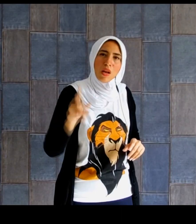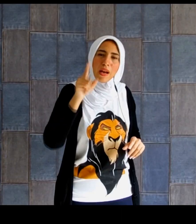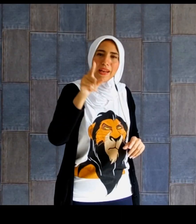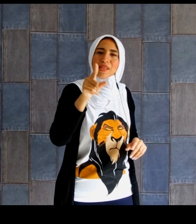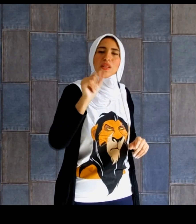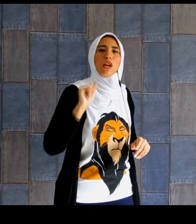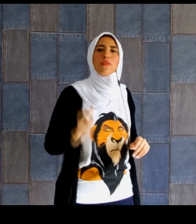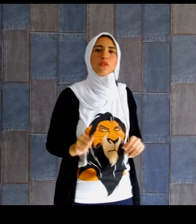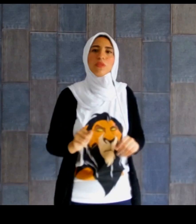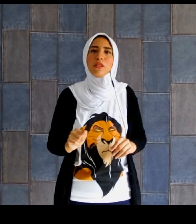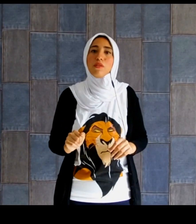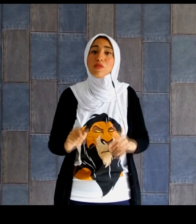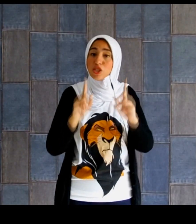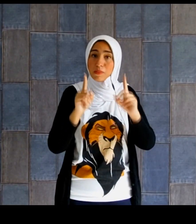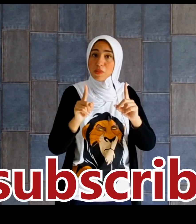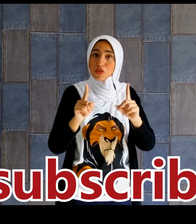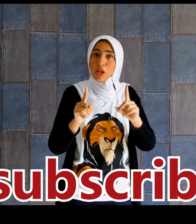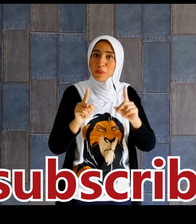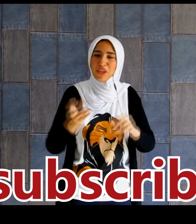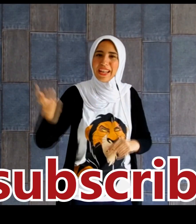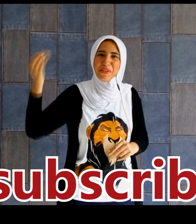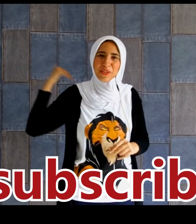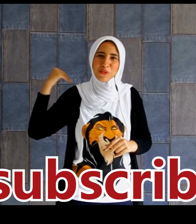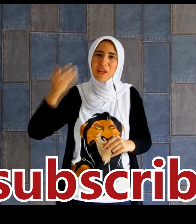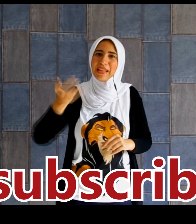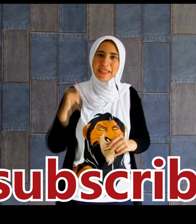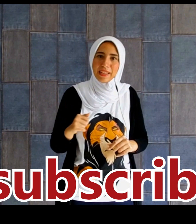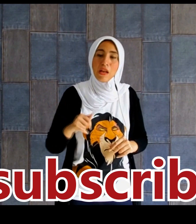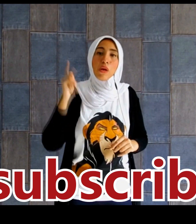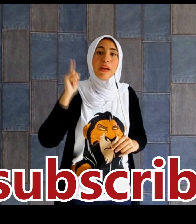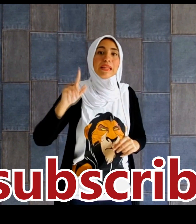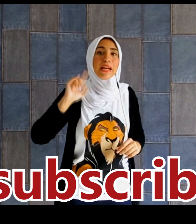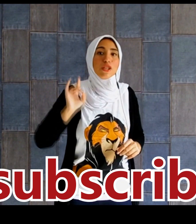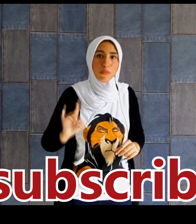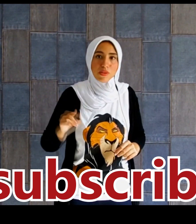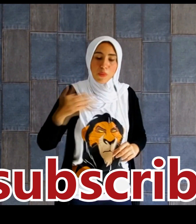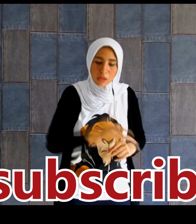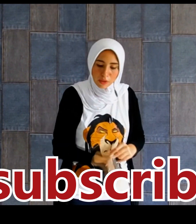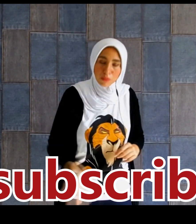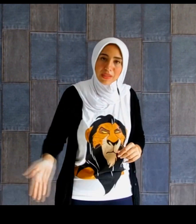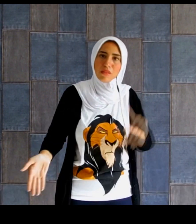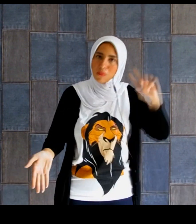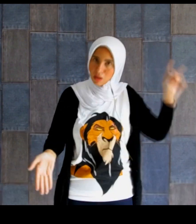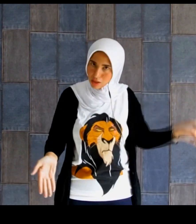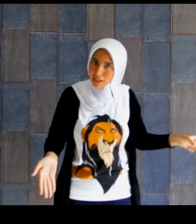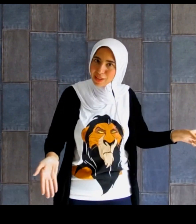انا هستنى رأيك في الكومنتات ساشتامي سبسكرايب تفرج حلقات فاتة تشوف الحلقات اللي جاية لو عندك اي كومنت سبهن لك في الكومنتات مع رأيك اللي